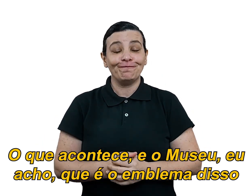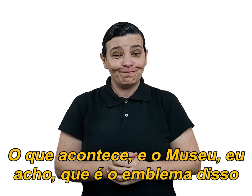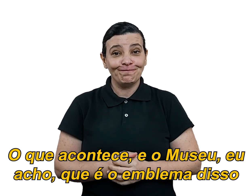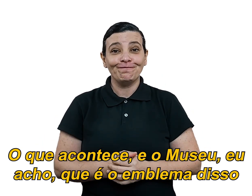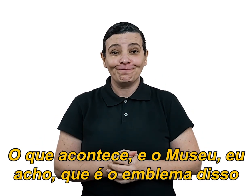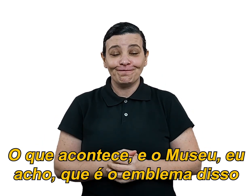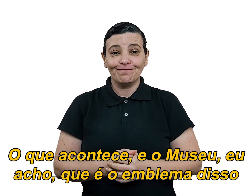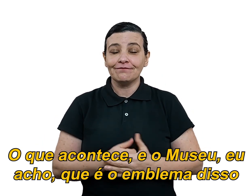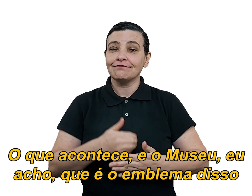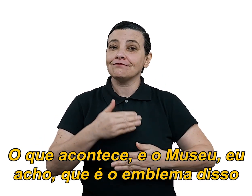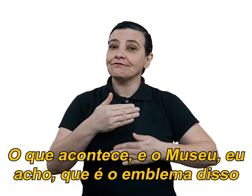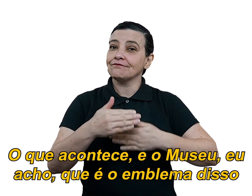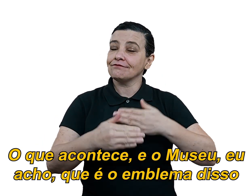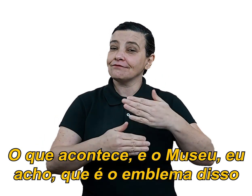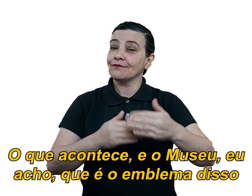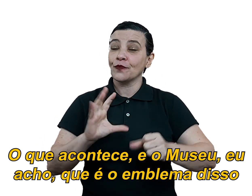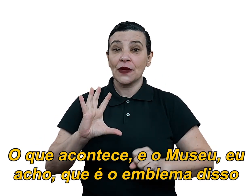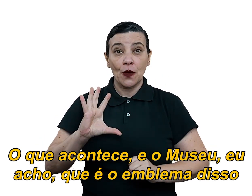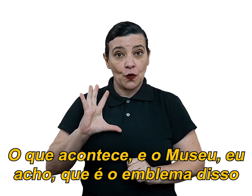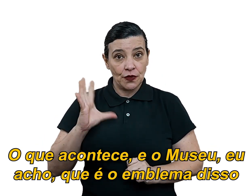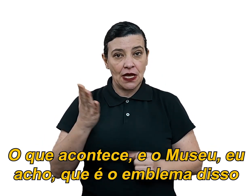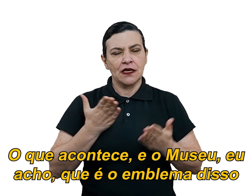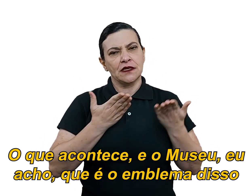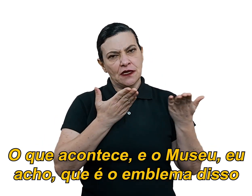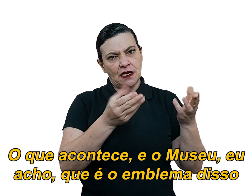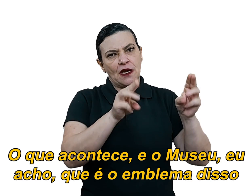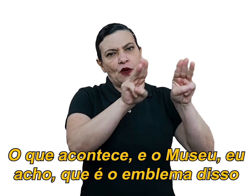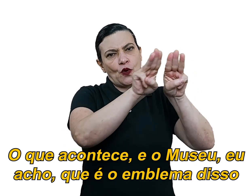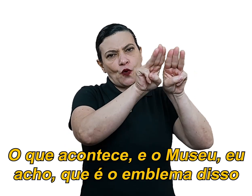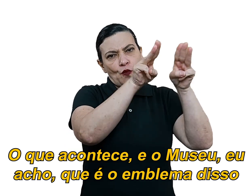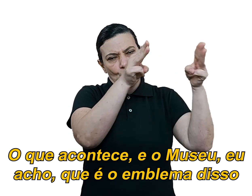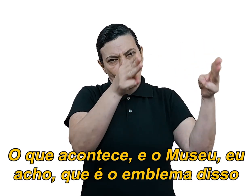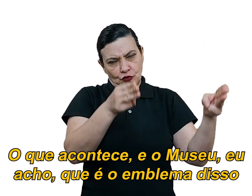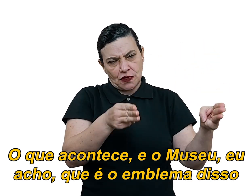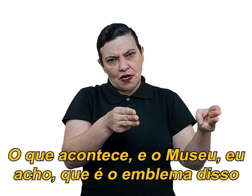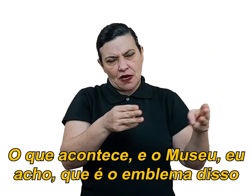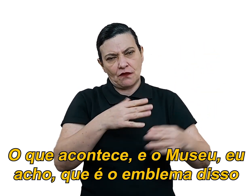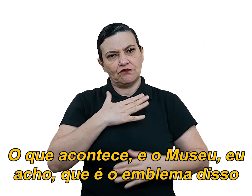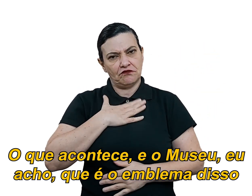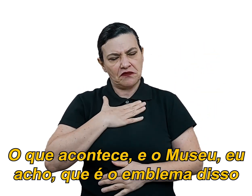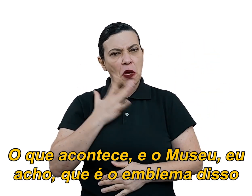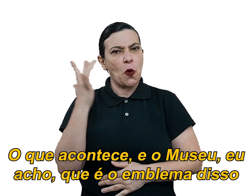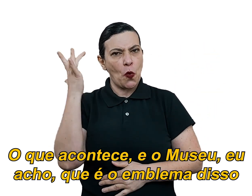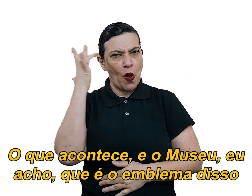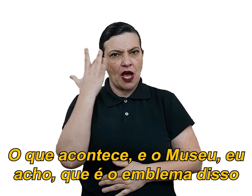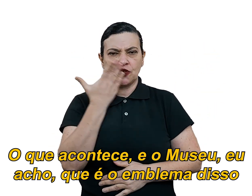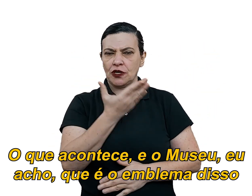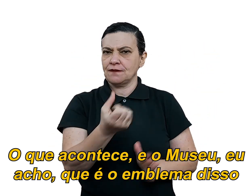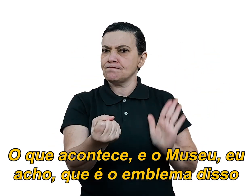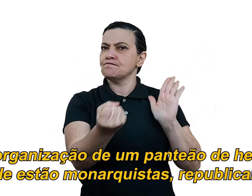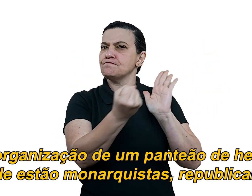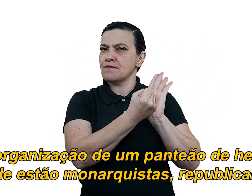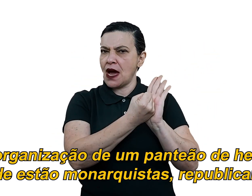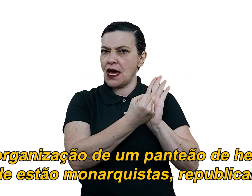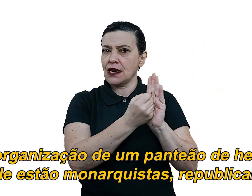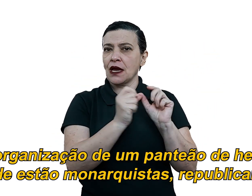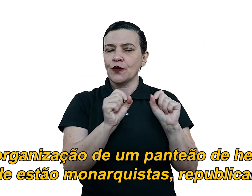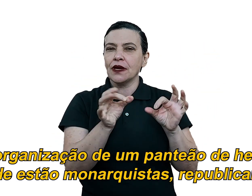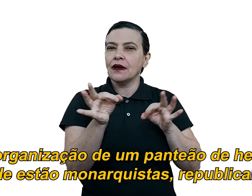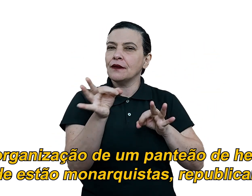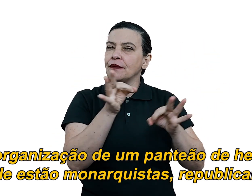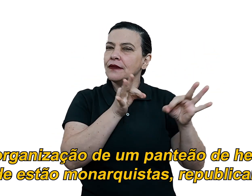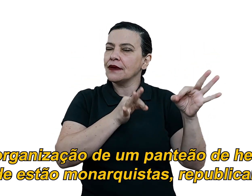então. O que acontece, e o museu, eu acho que é o emblema disso, é